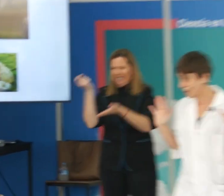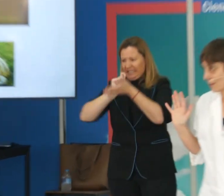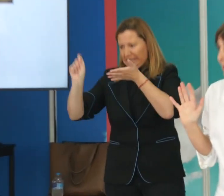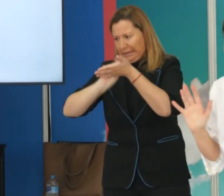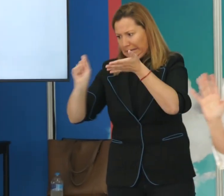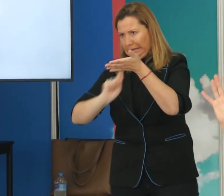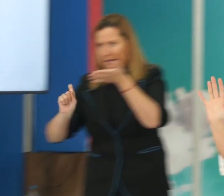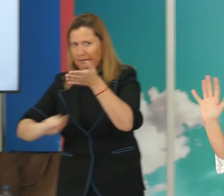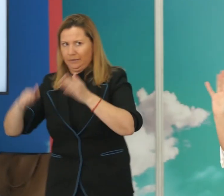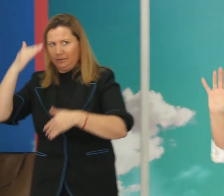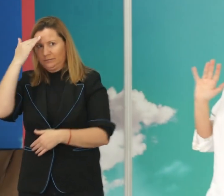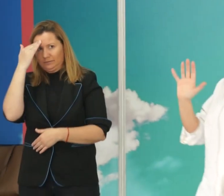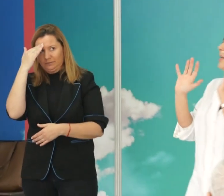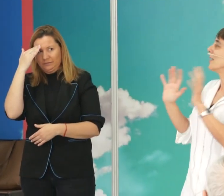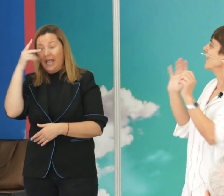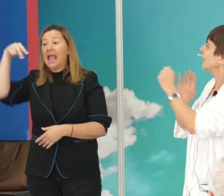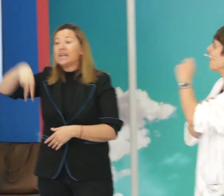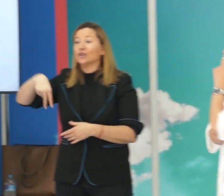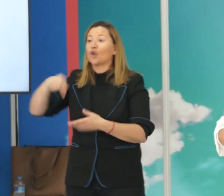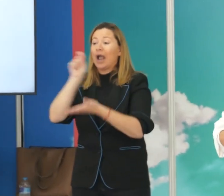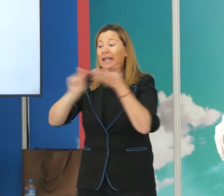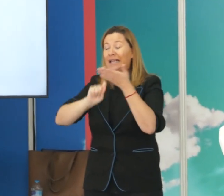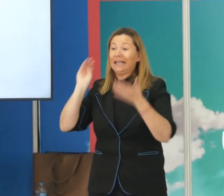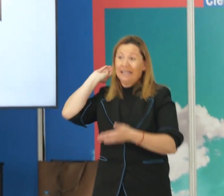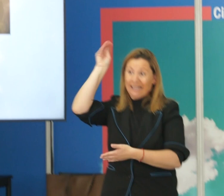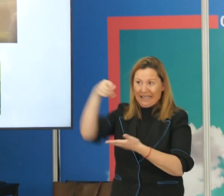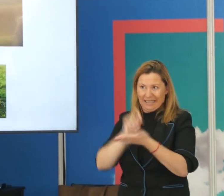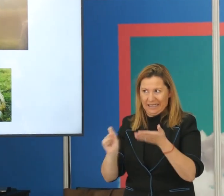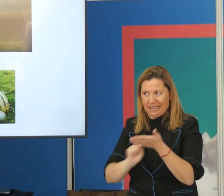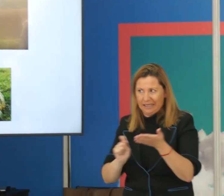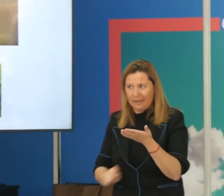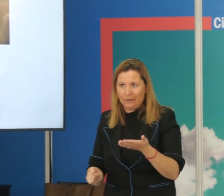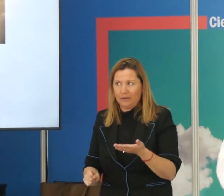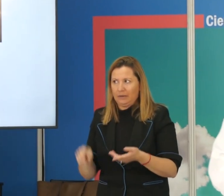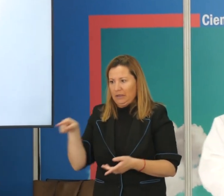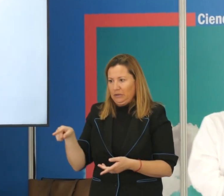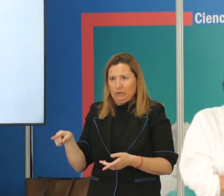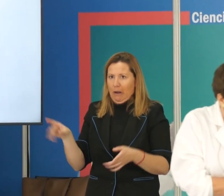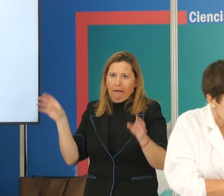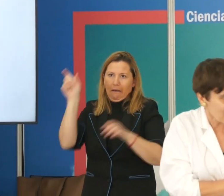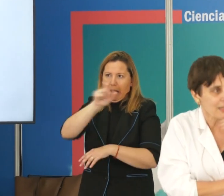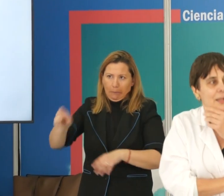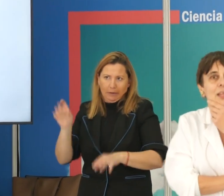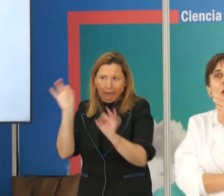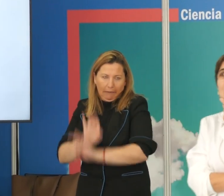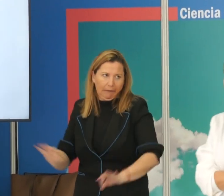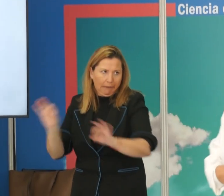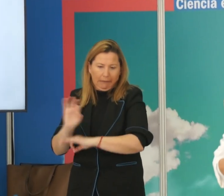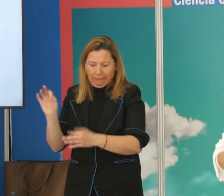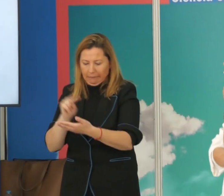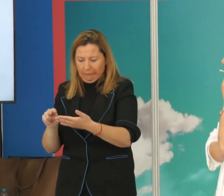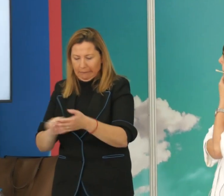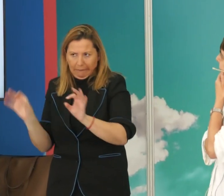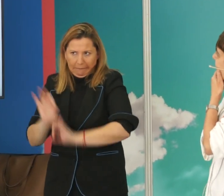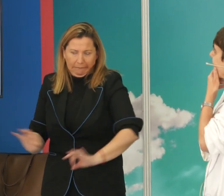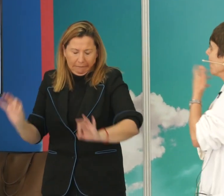¿vale? Newton escribía en latín. Aquello no lo había leído ni Dios, evidentemente, ¿vale? Entonces,